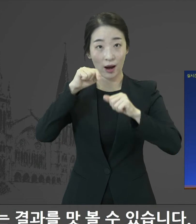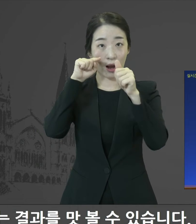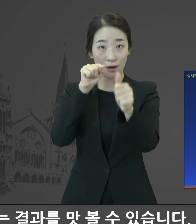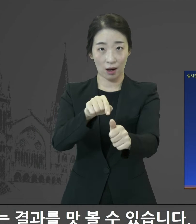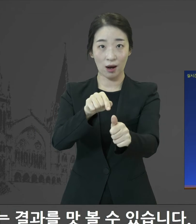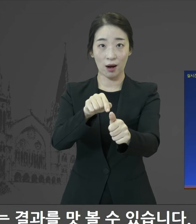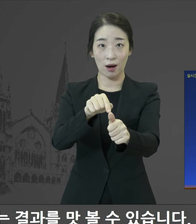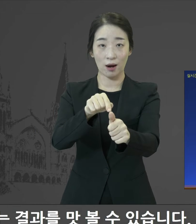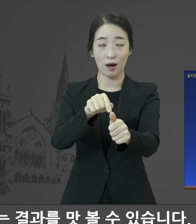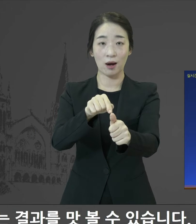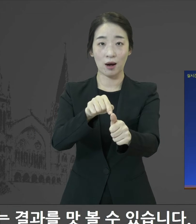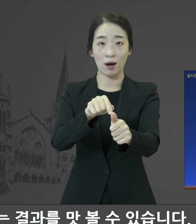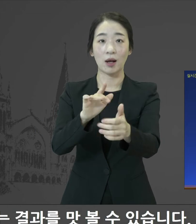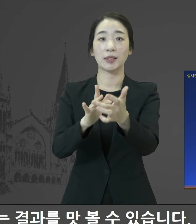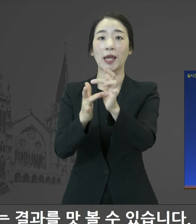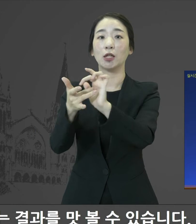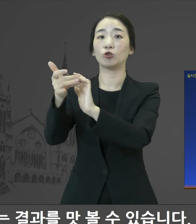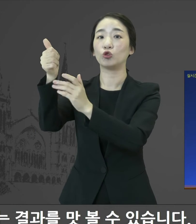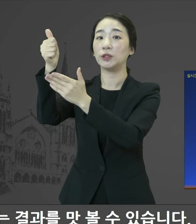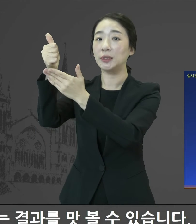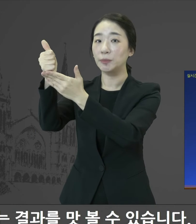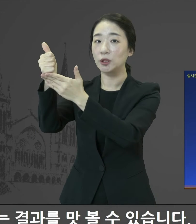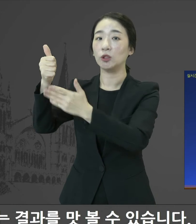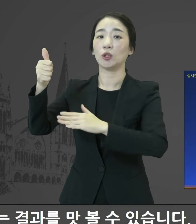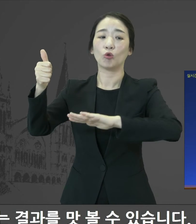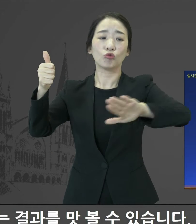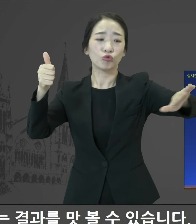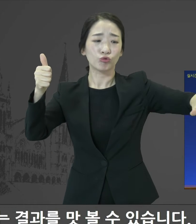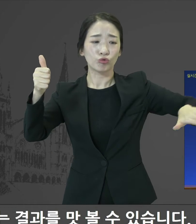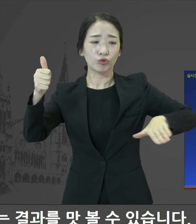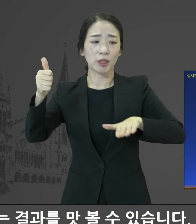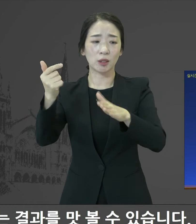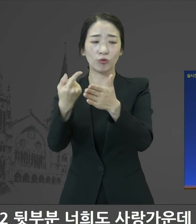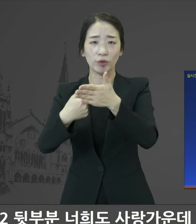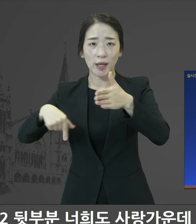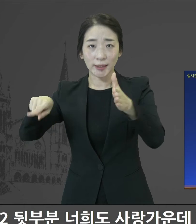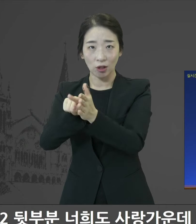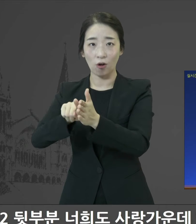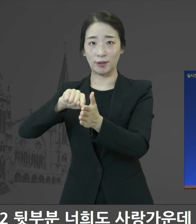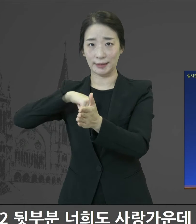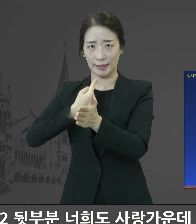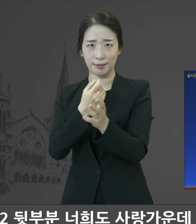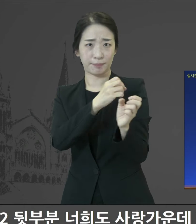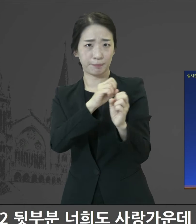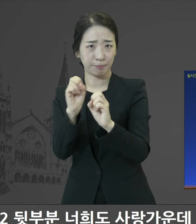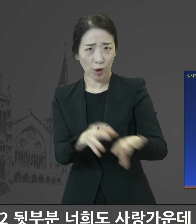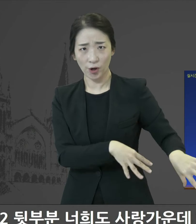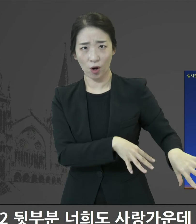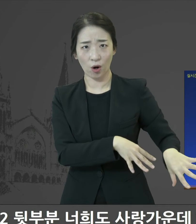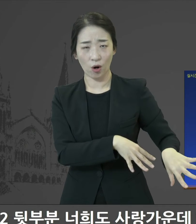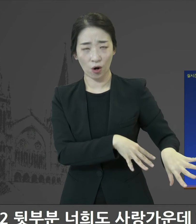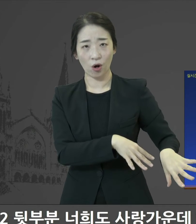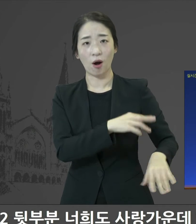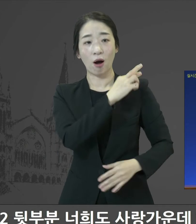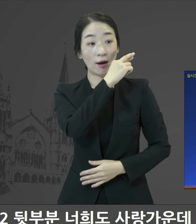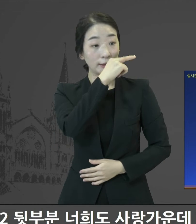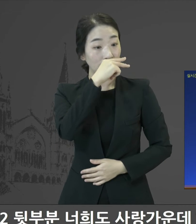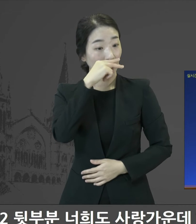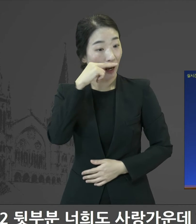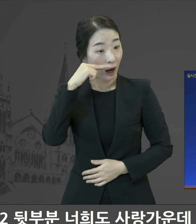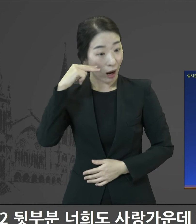예수님은 우리를 위하여 자신을 버리사 어떻게 자신을 버렸냐면 향기로운